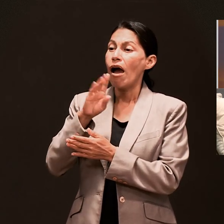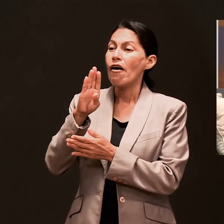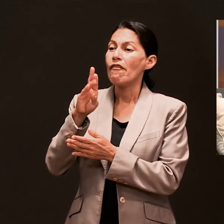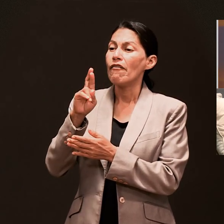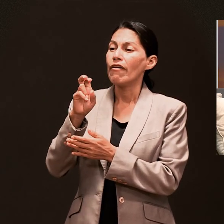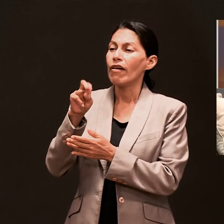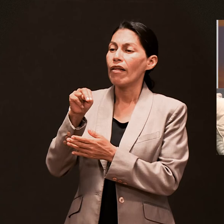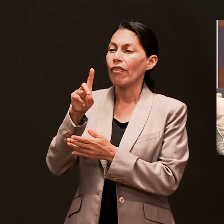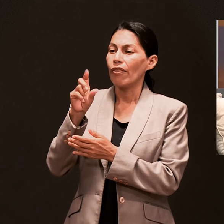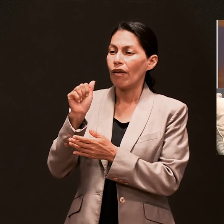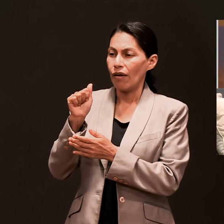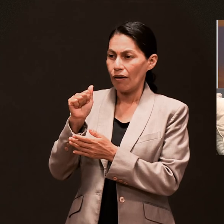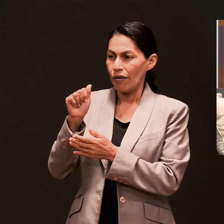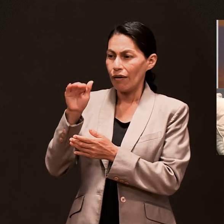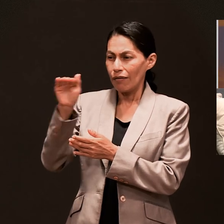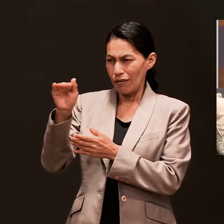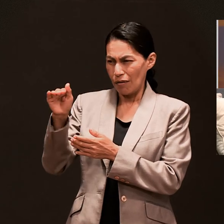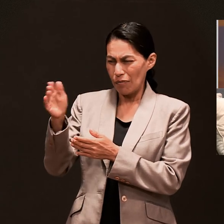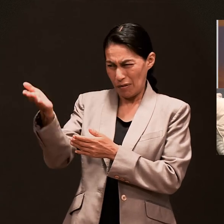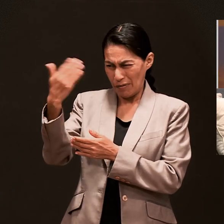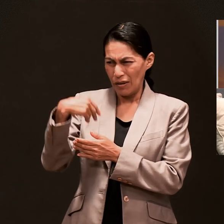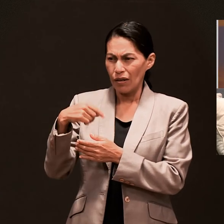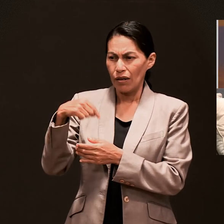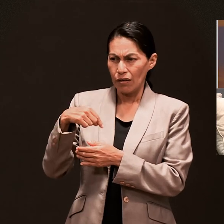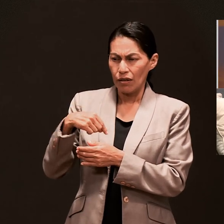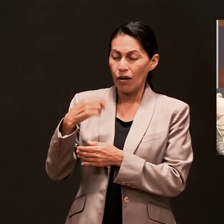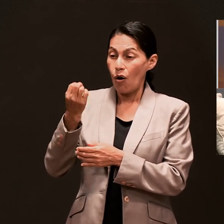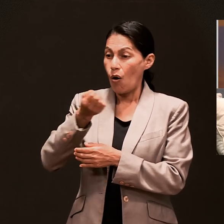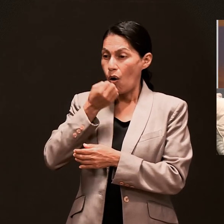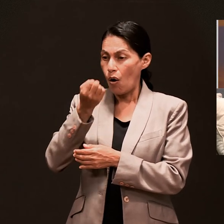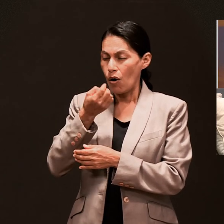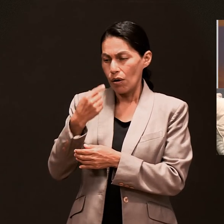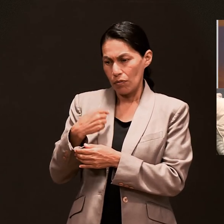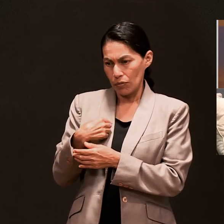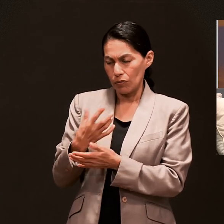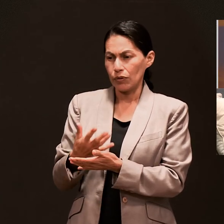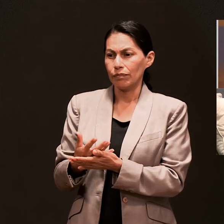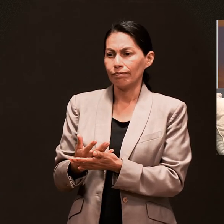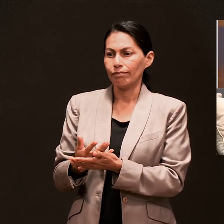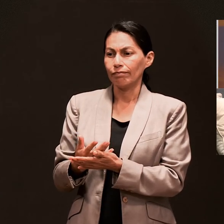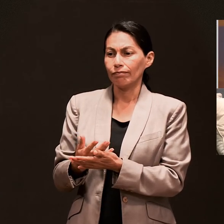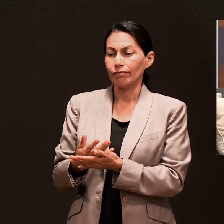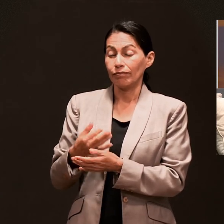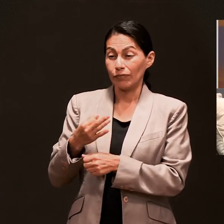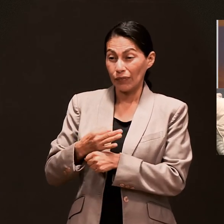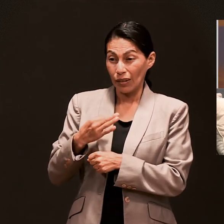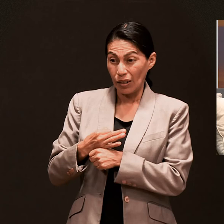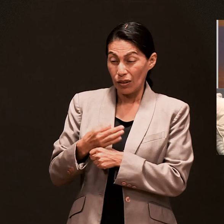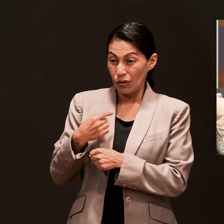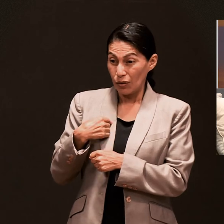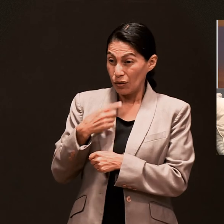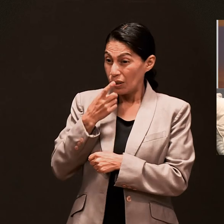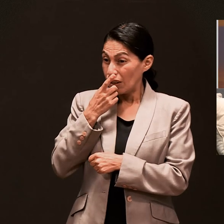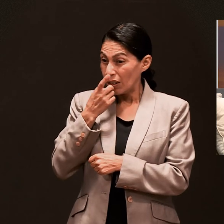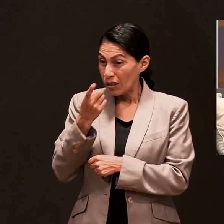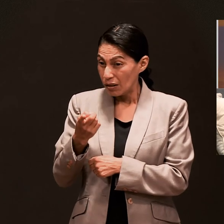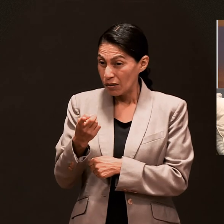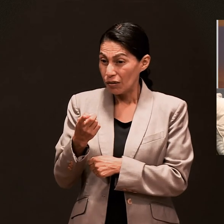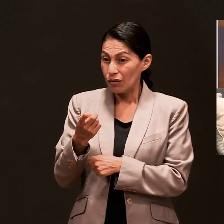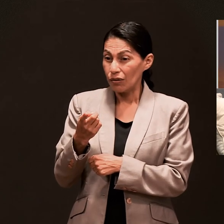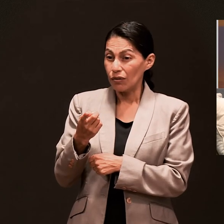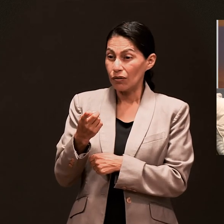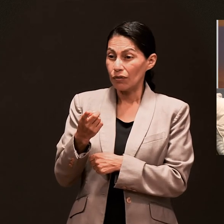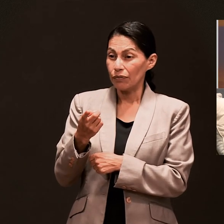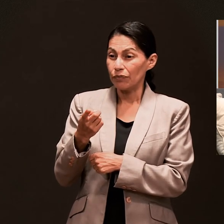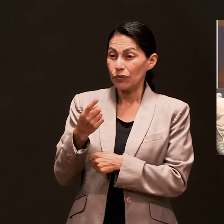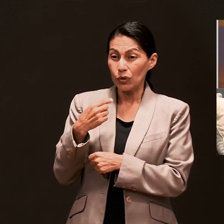para que ella orara por mí Yo quiero decirle que